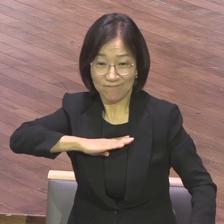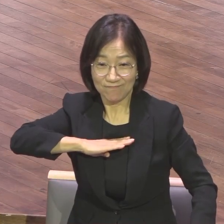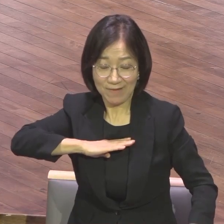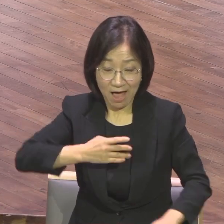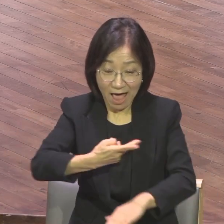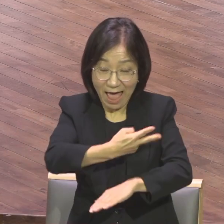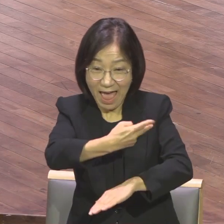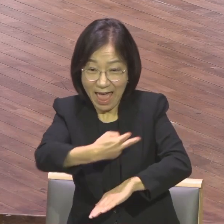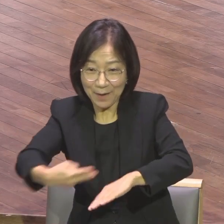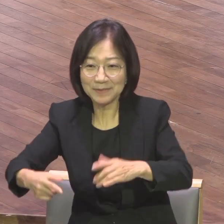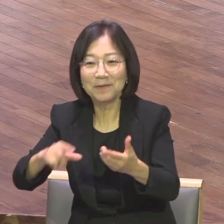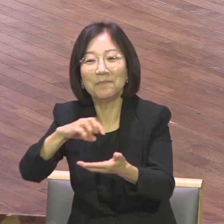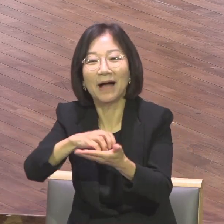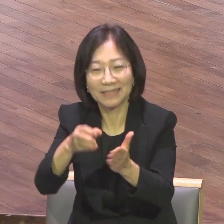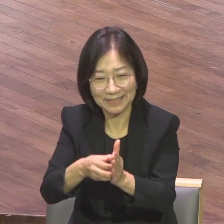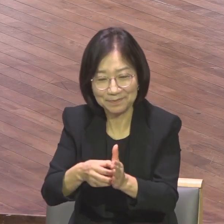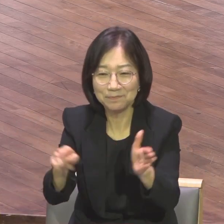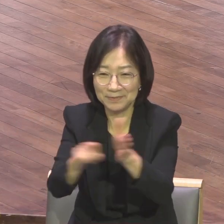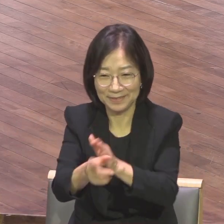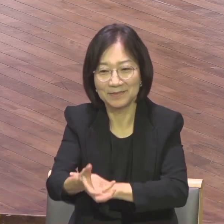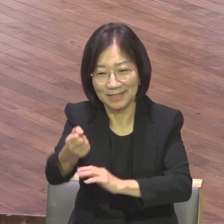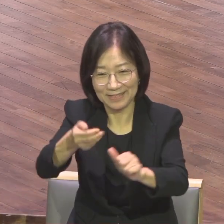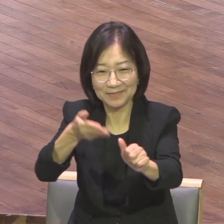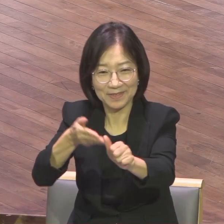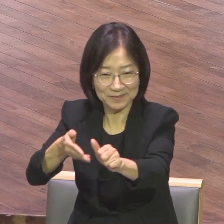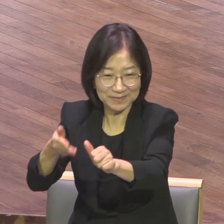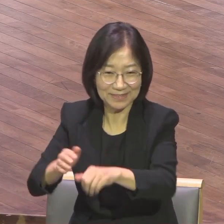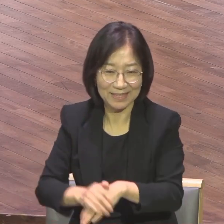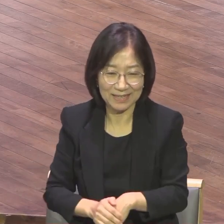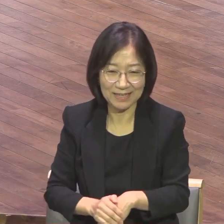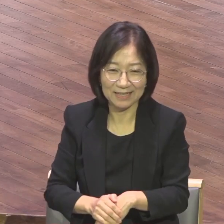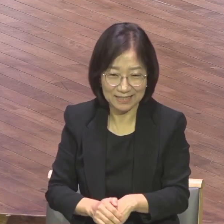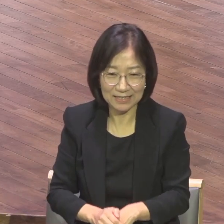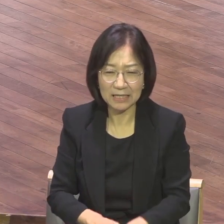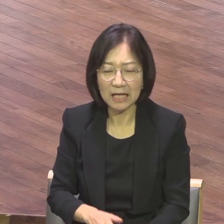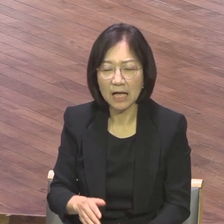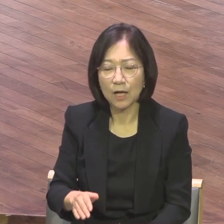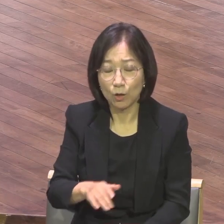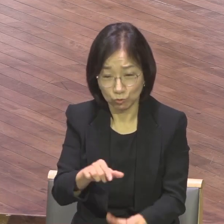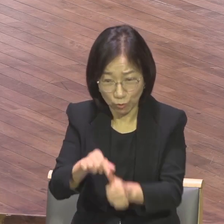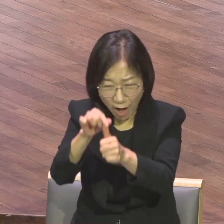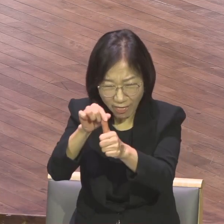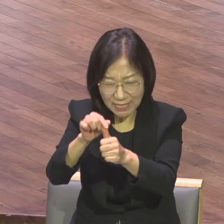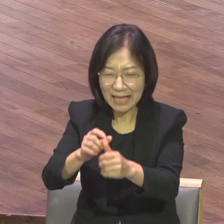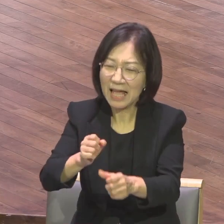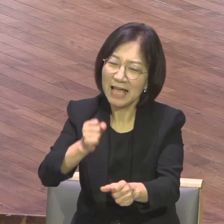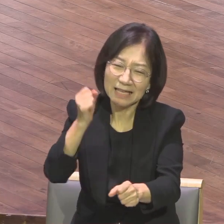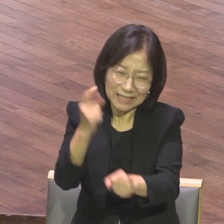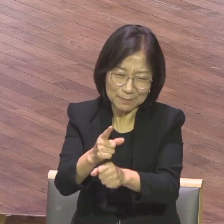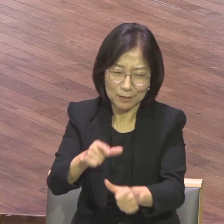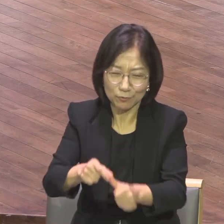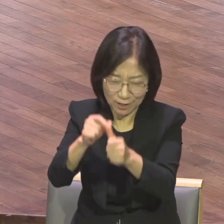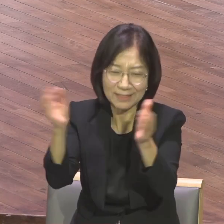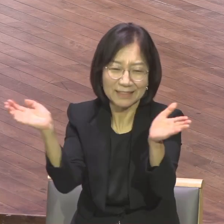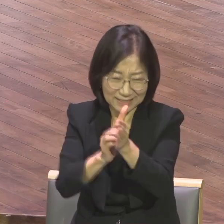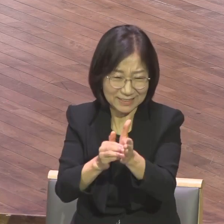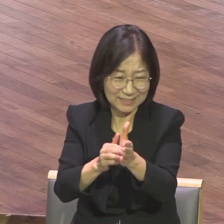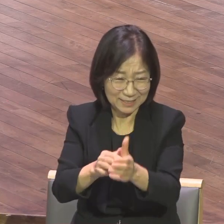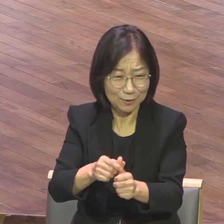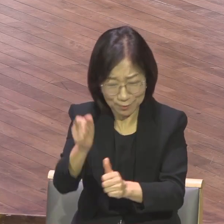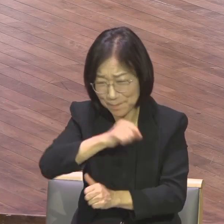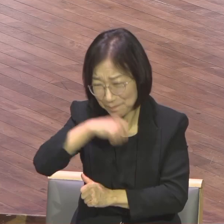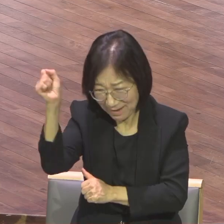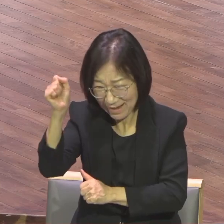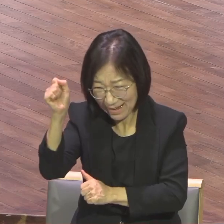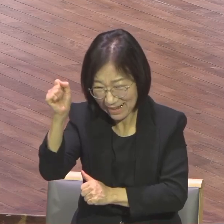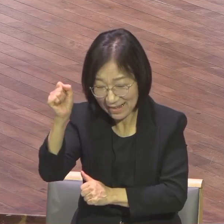나가시 바랍니다. 구원과는 상관이 없어요. 구원은 예수만 믿으면 끝이요. 근데 영적 수준, 이 수준은요